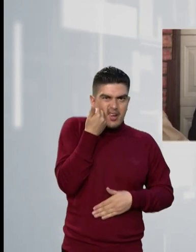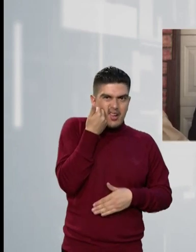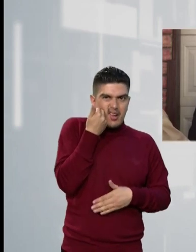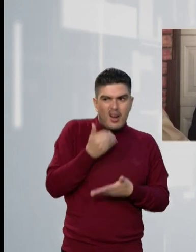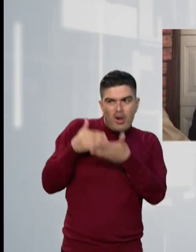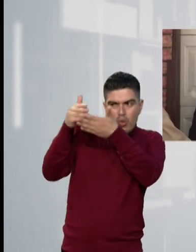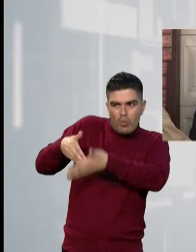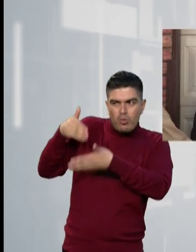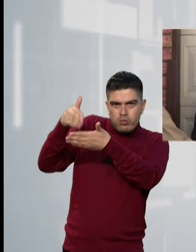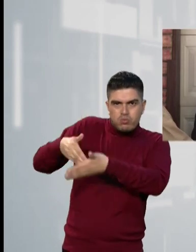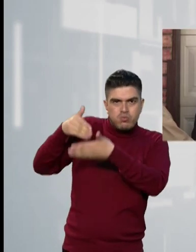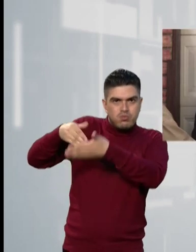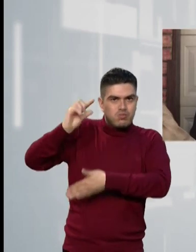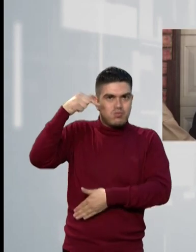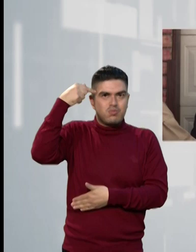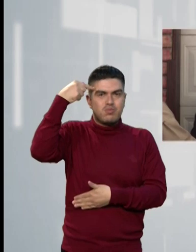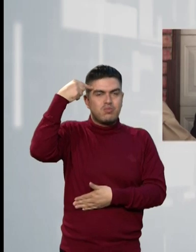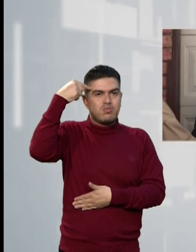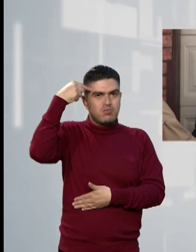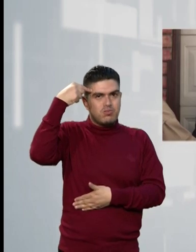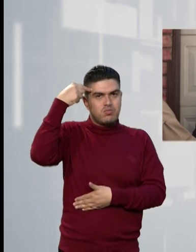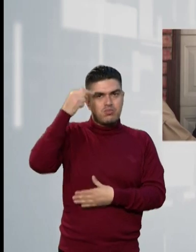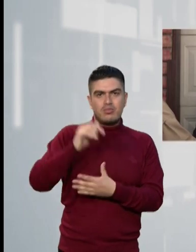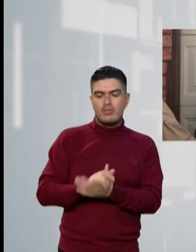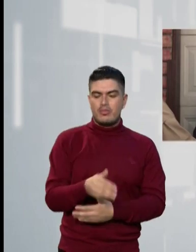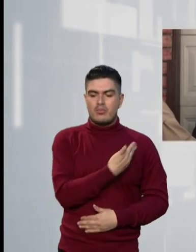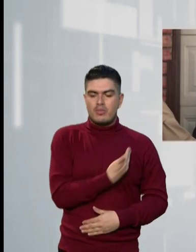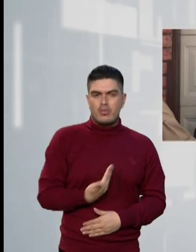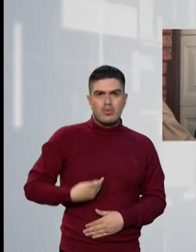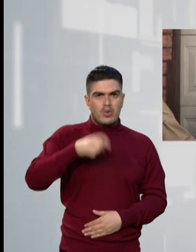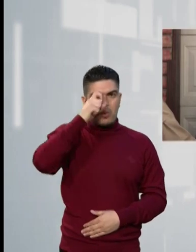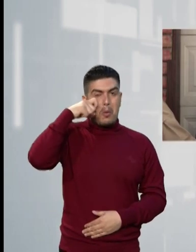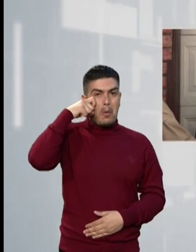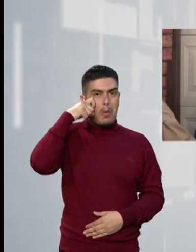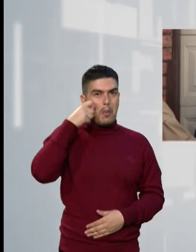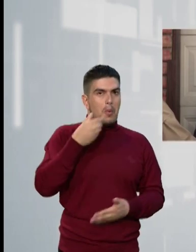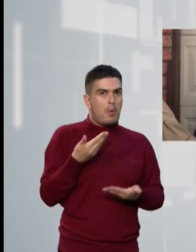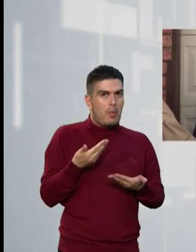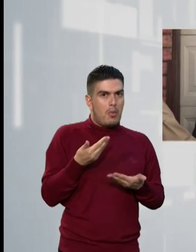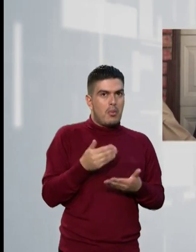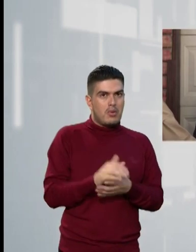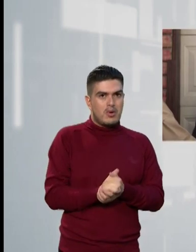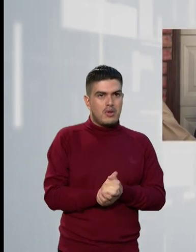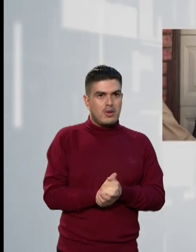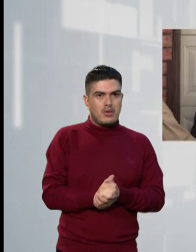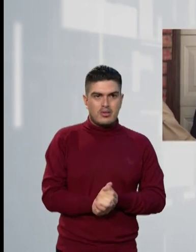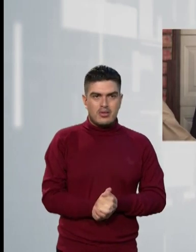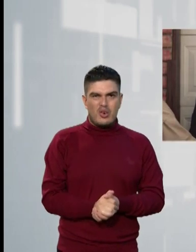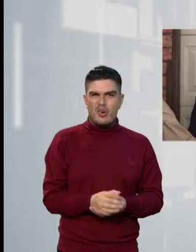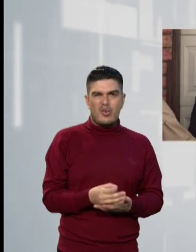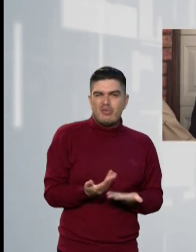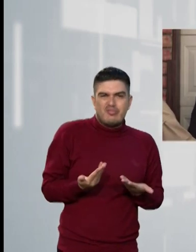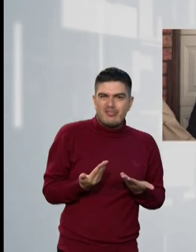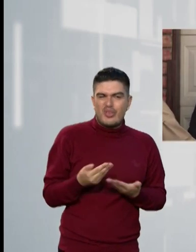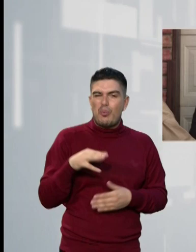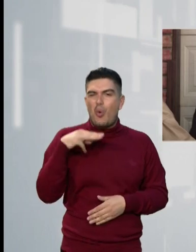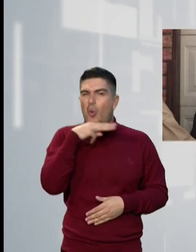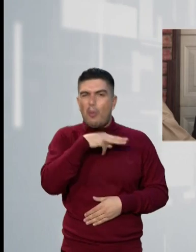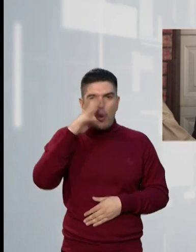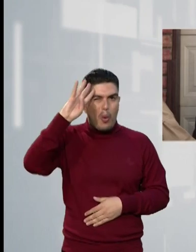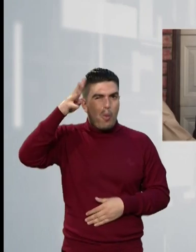decir eh que el gobierno de siomara Castro se va a comer los niños en los próximos meses cuestiones absurdas como